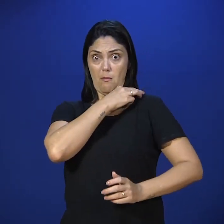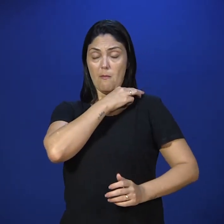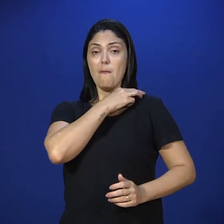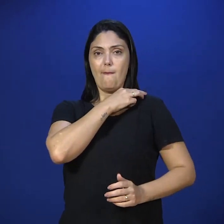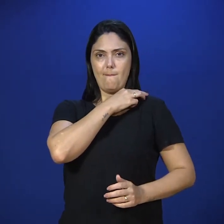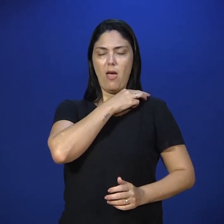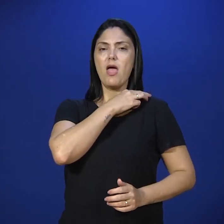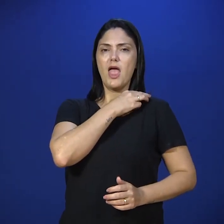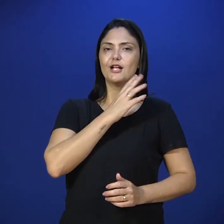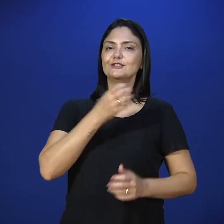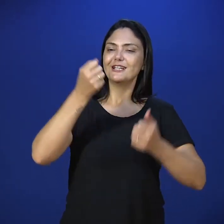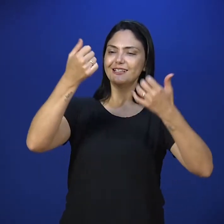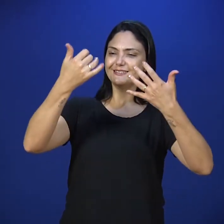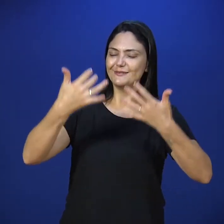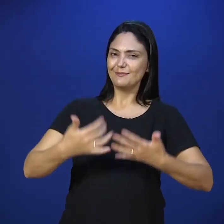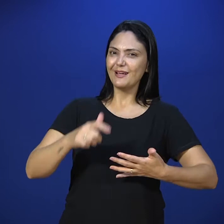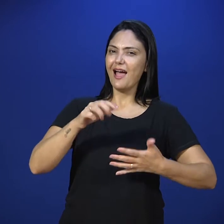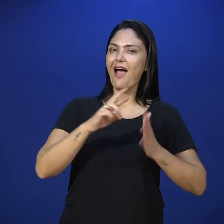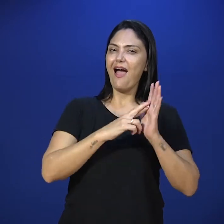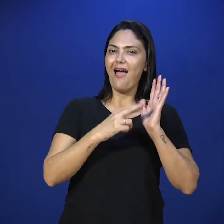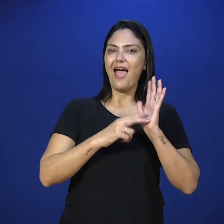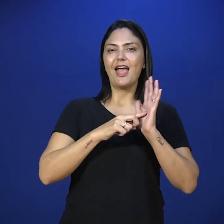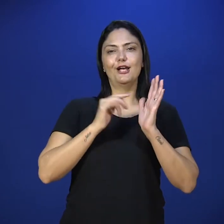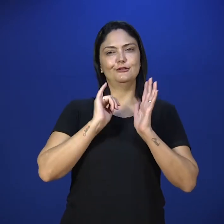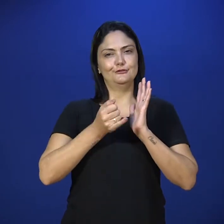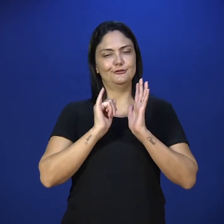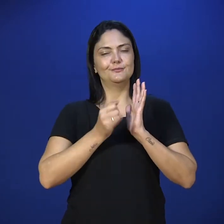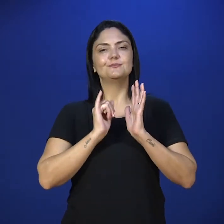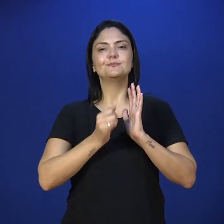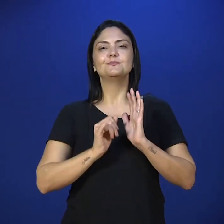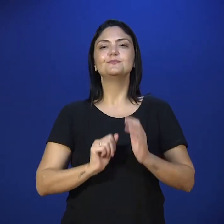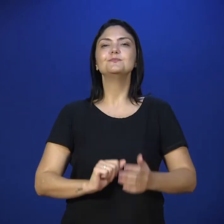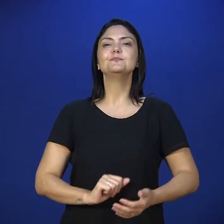na forma prevista neste edital.